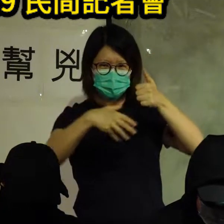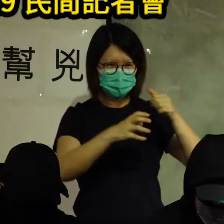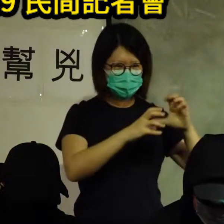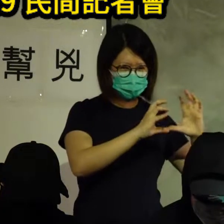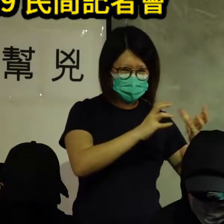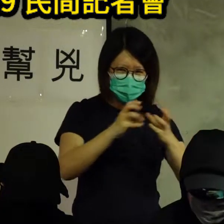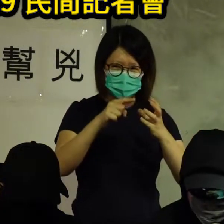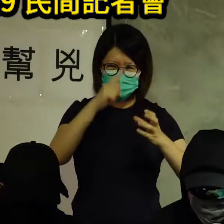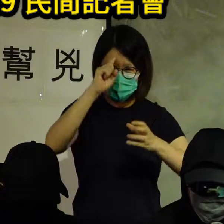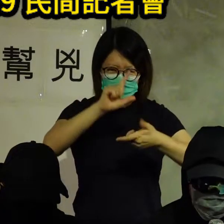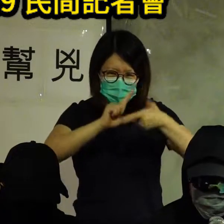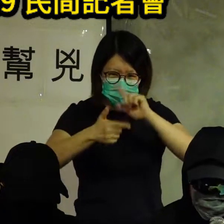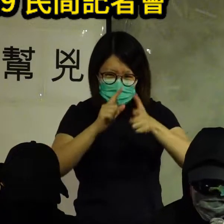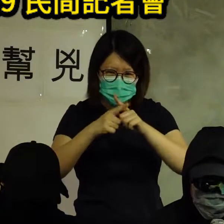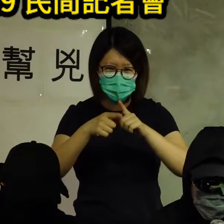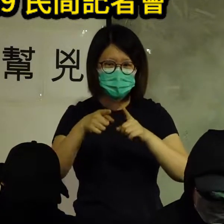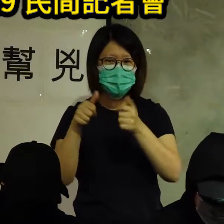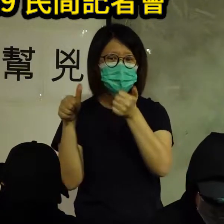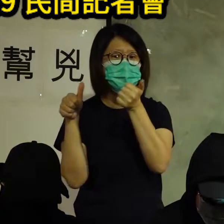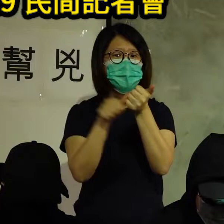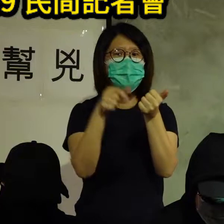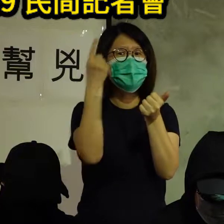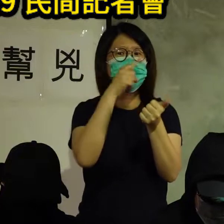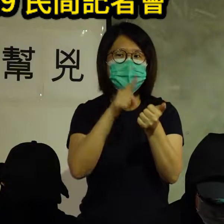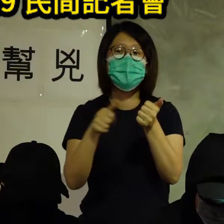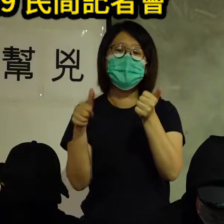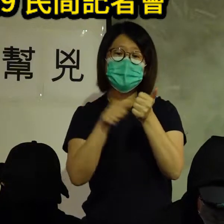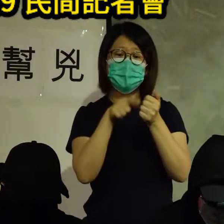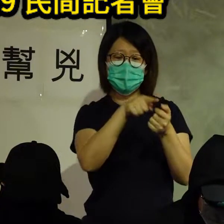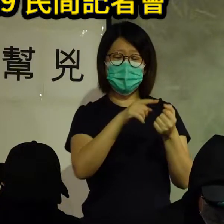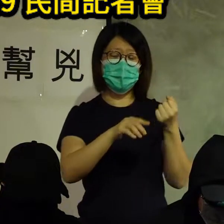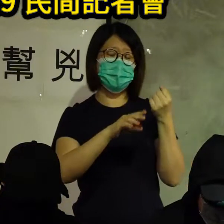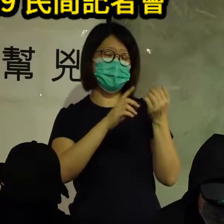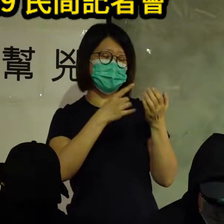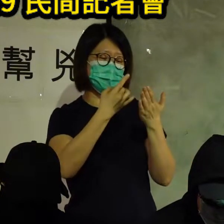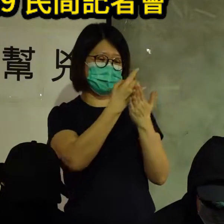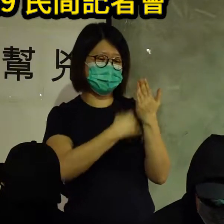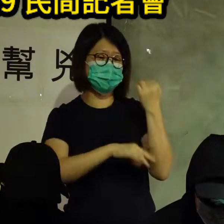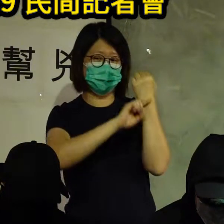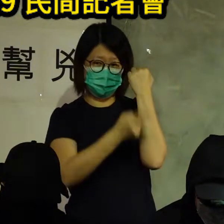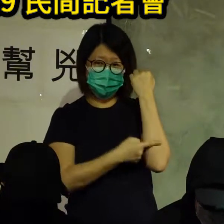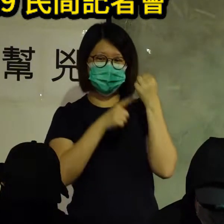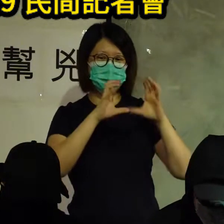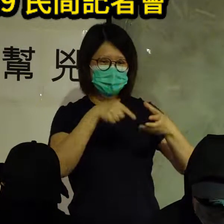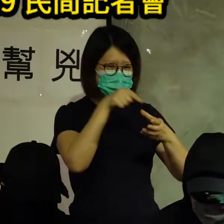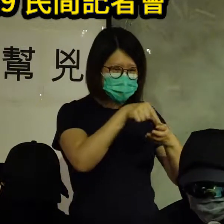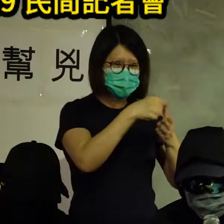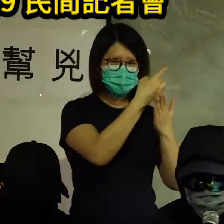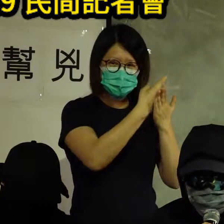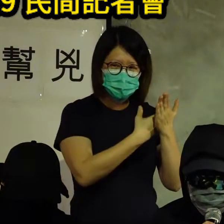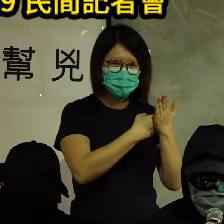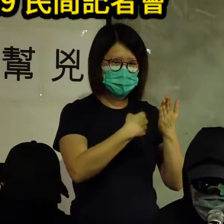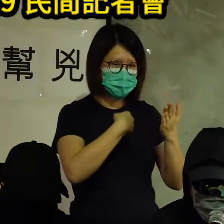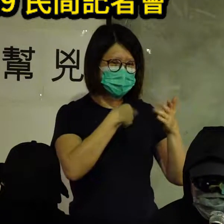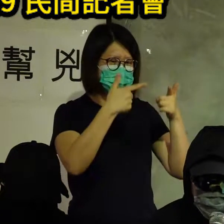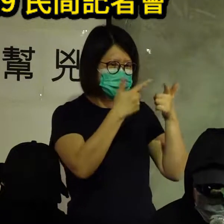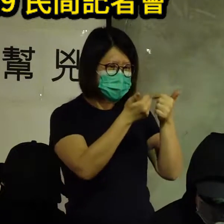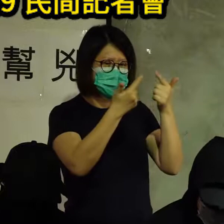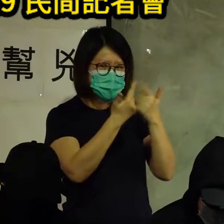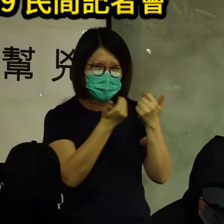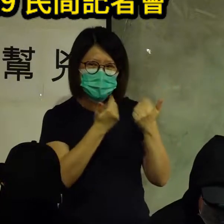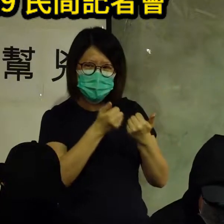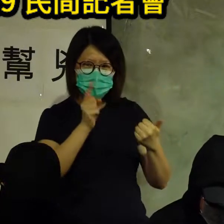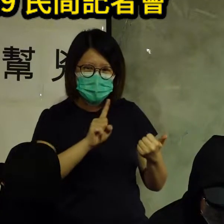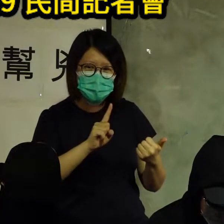明香港法治最高的權力已經交到黑警的手上香港確實已經淪為警察